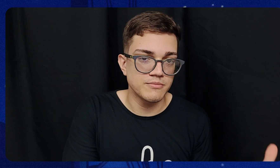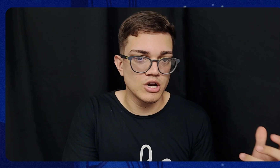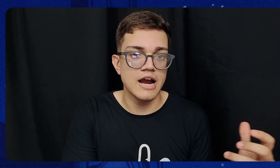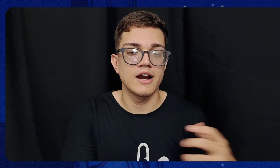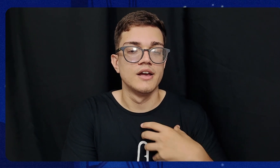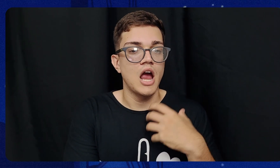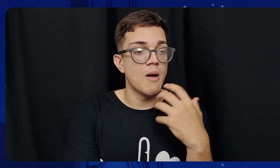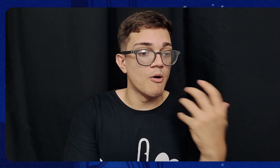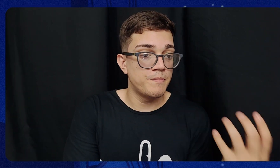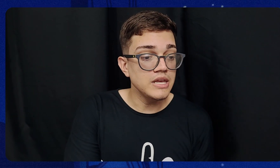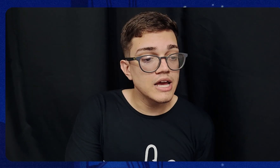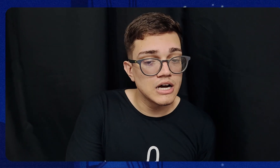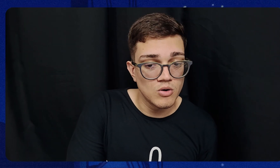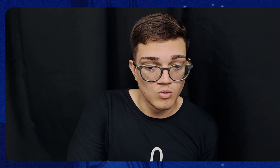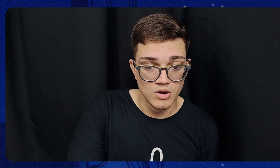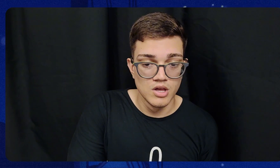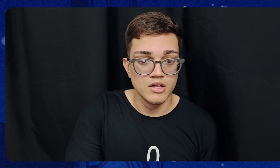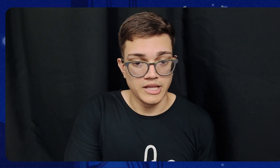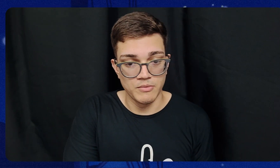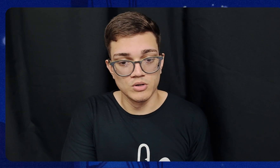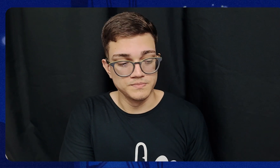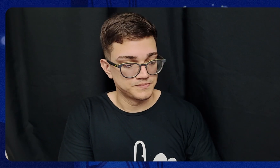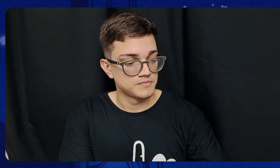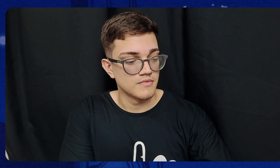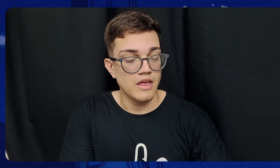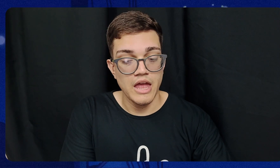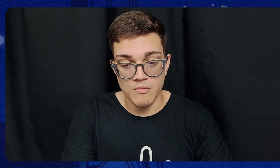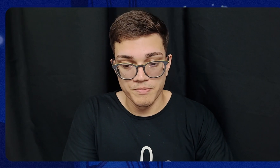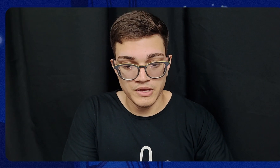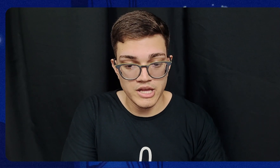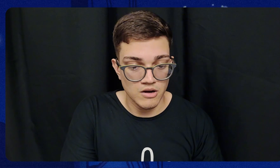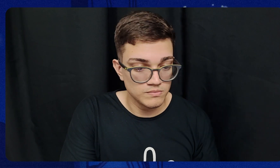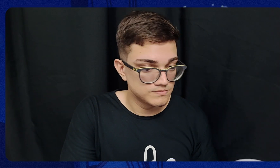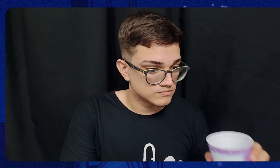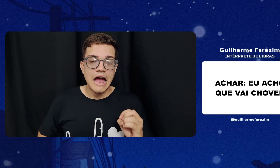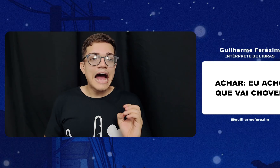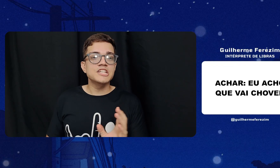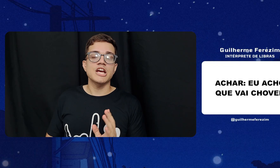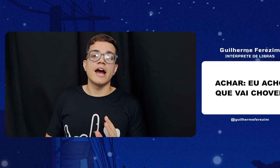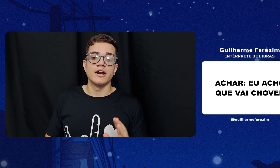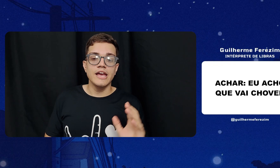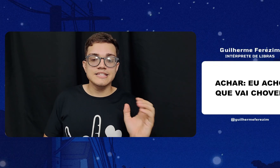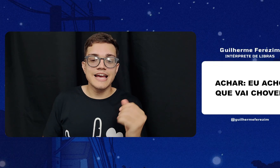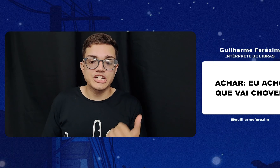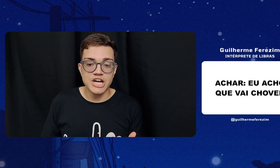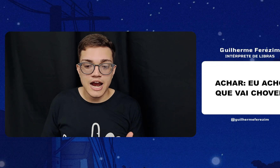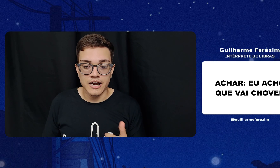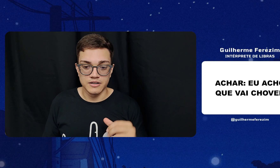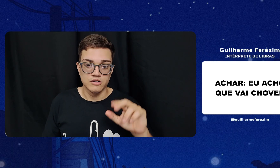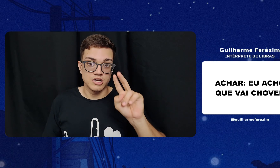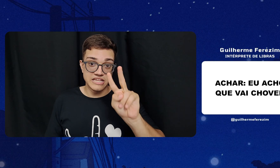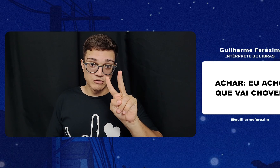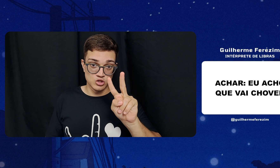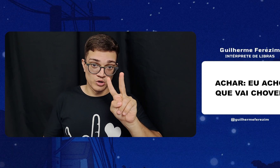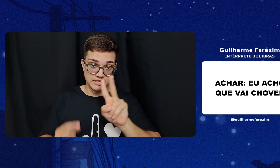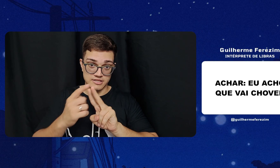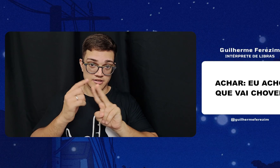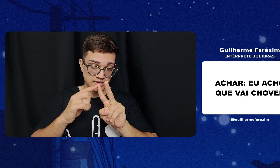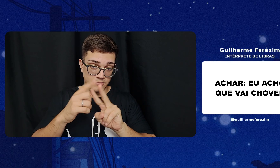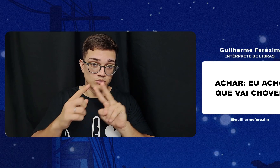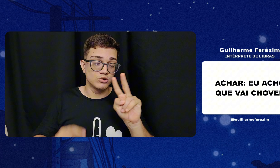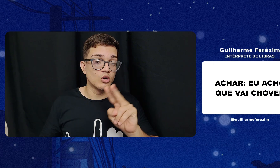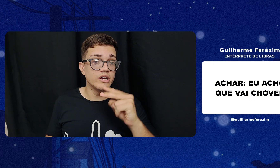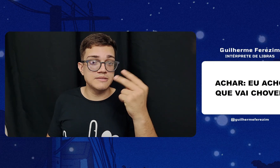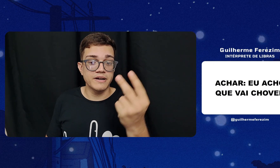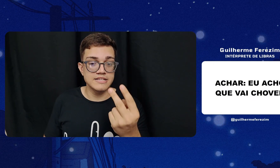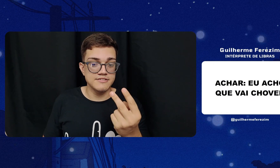vai demorar. É uma opinião, tá bom? É uma opinião. Achar. Esse achar, nós temos dois, tá